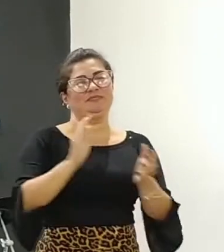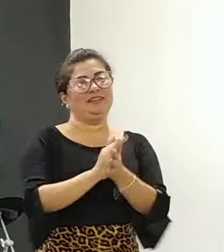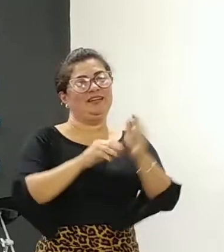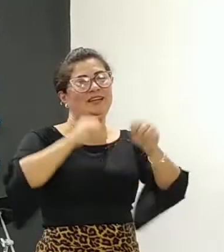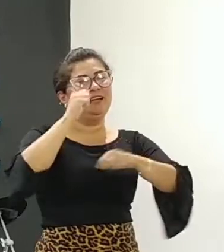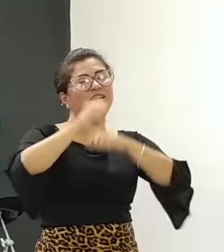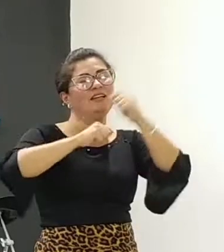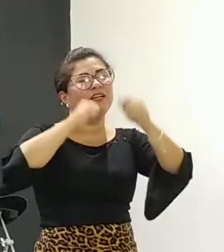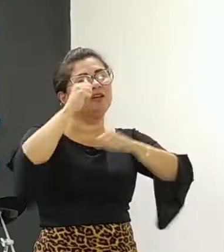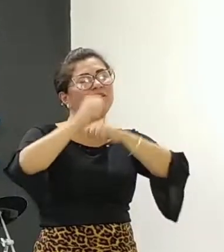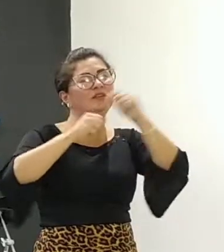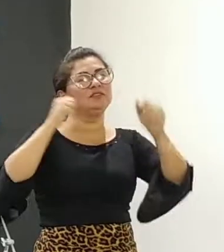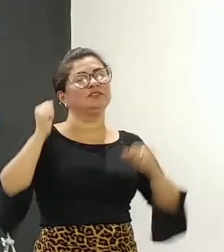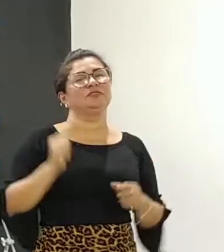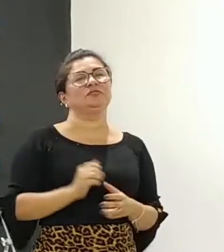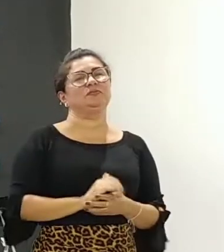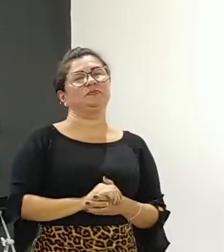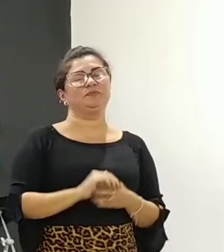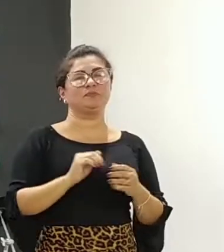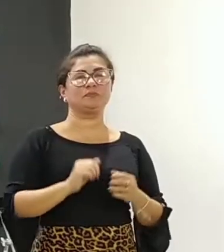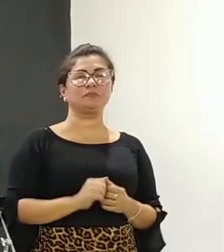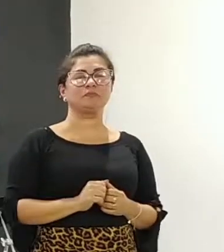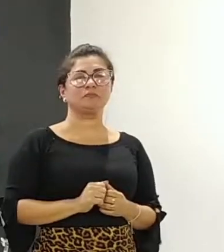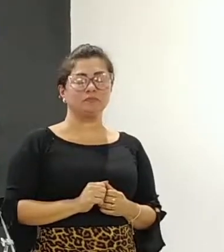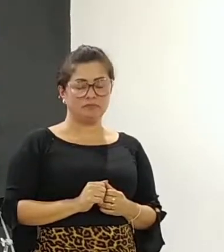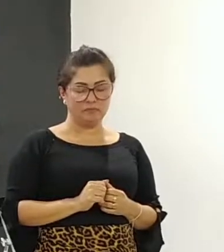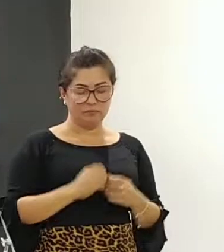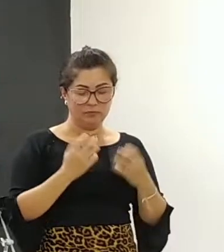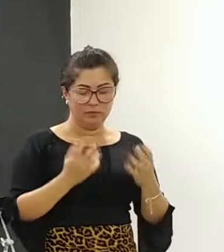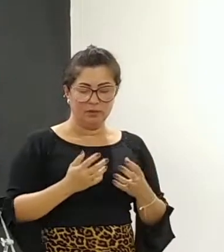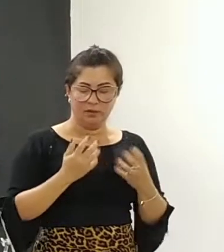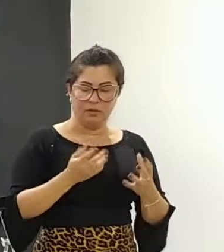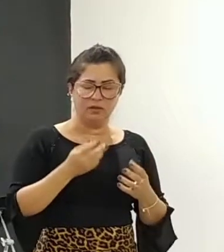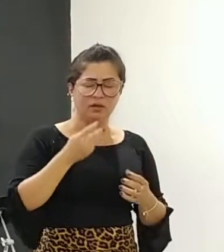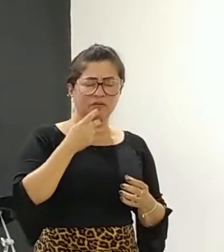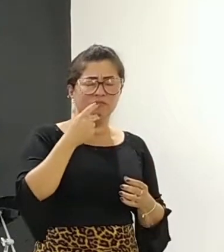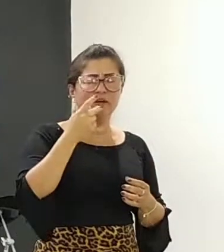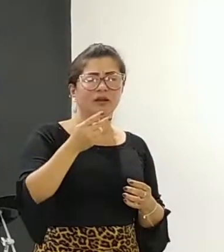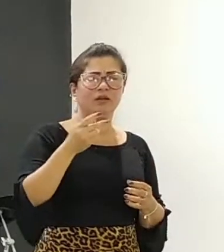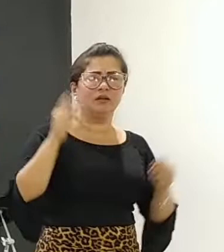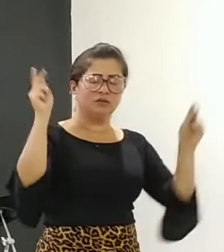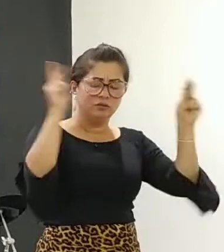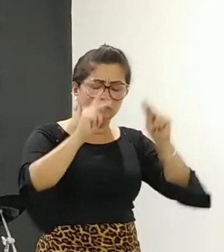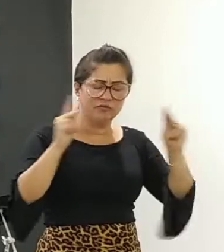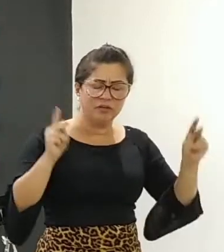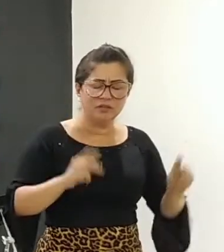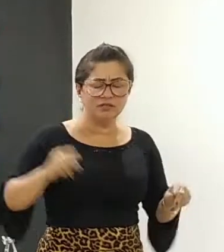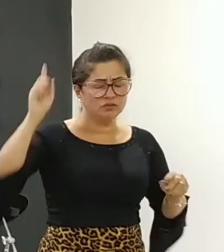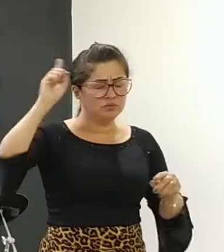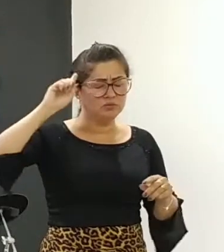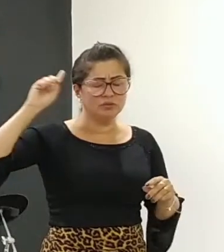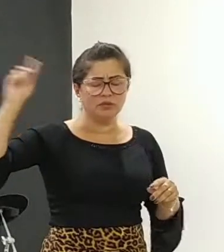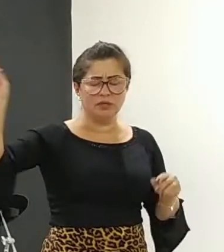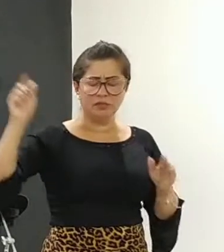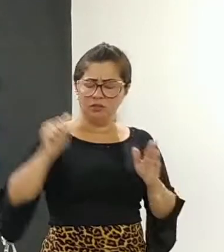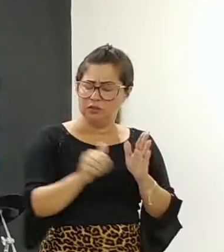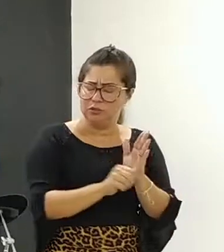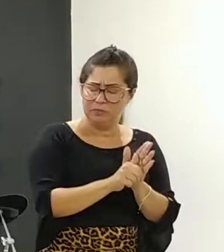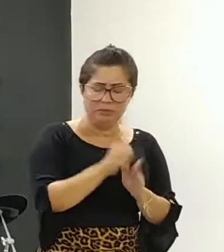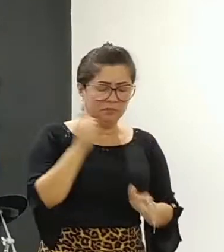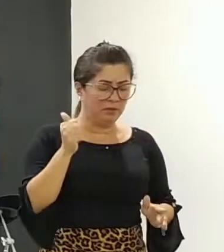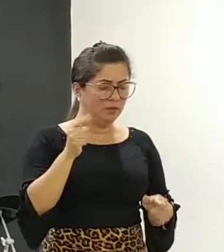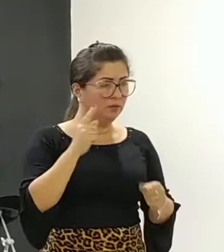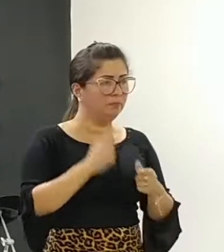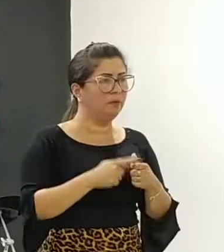Aleluia, louvado seja Deus. Irmãos, quero dizer aos irmãos que eu estou muito feliz com Deus, em primeiro lugar,